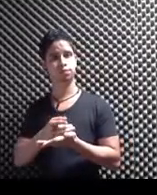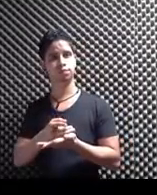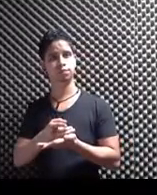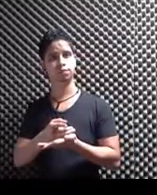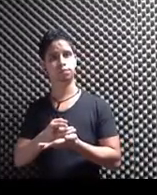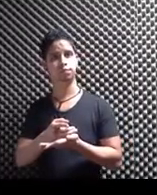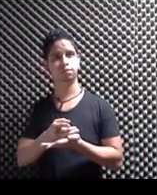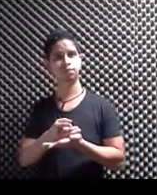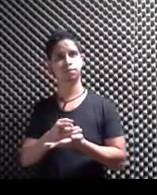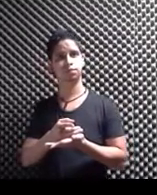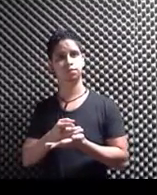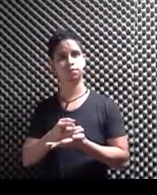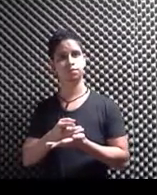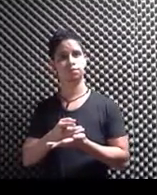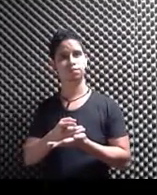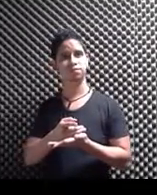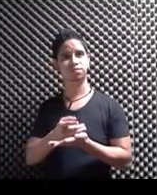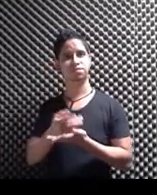Ah, yo no sé. es manual.